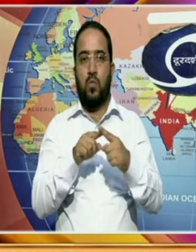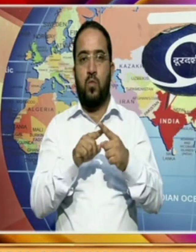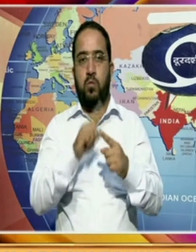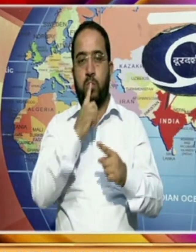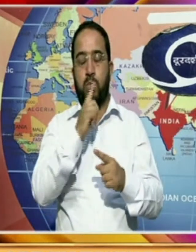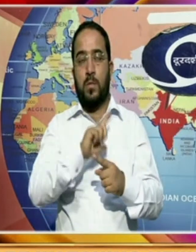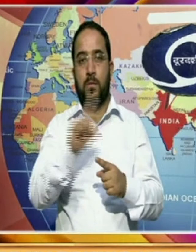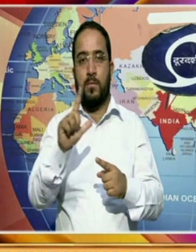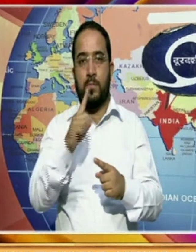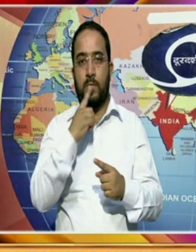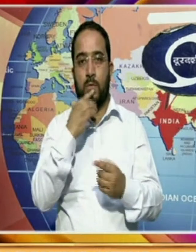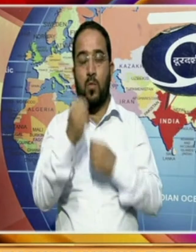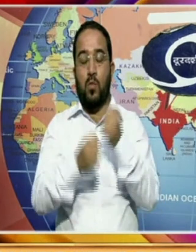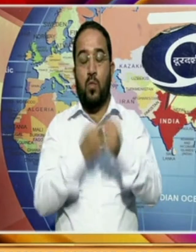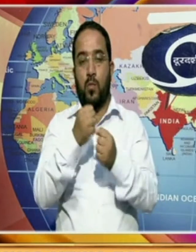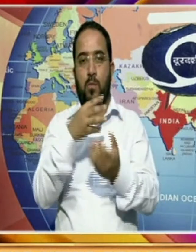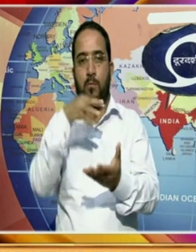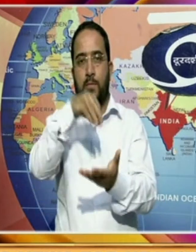हैं।